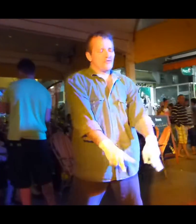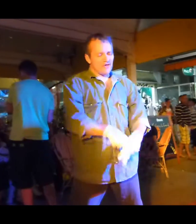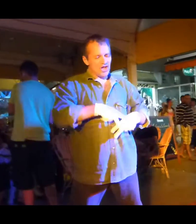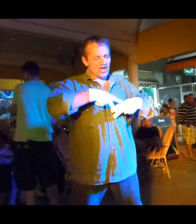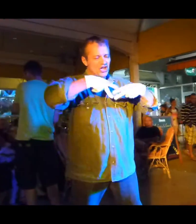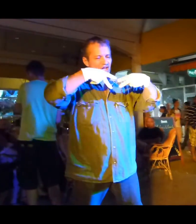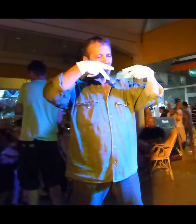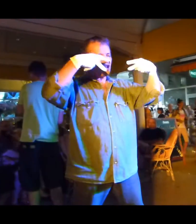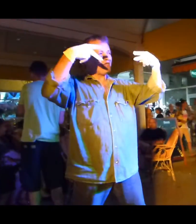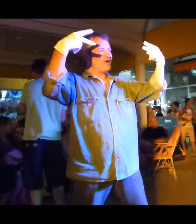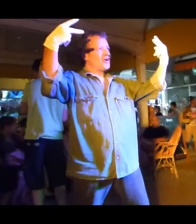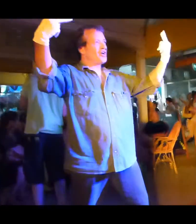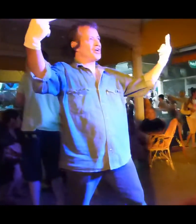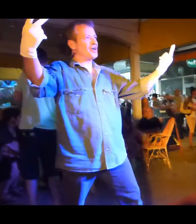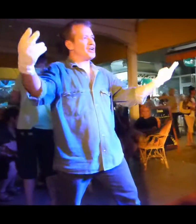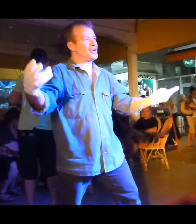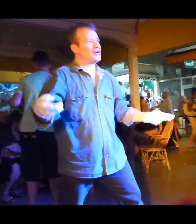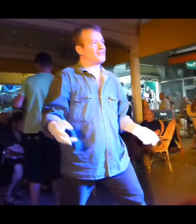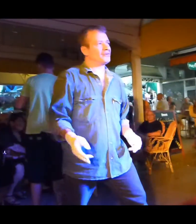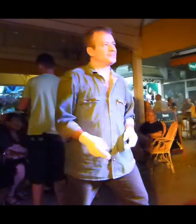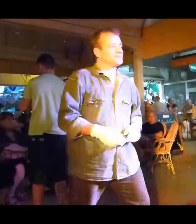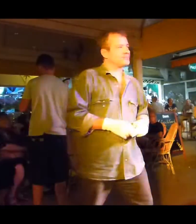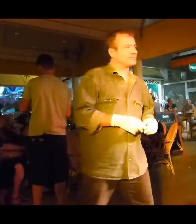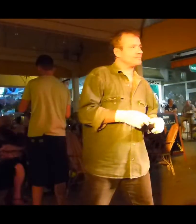Cesser de vivre.